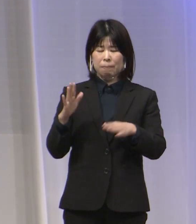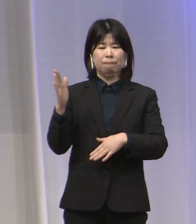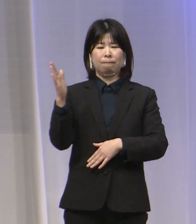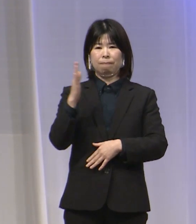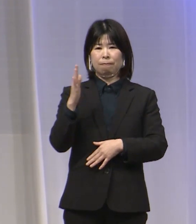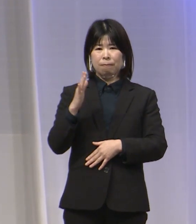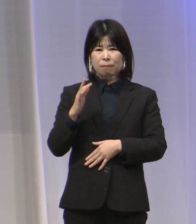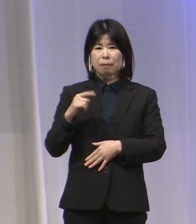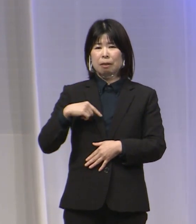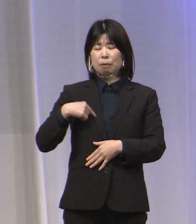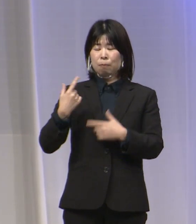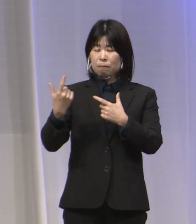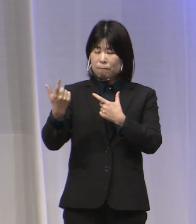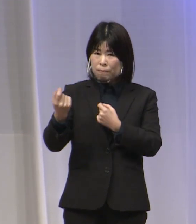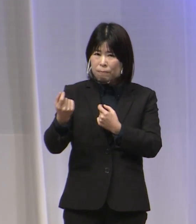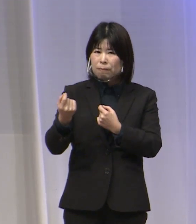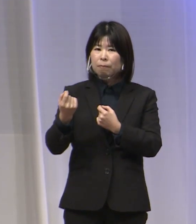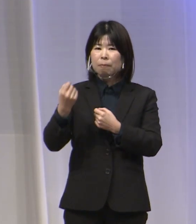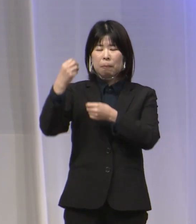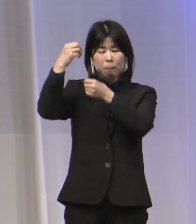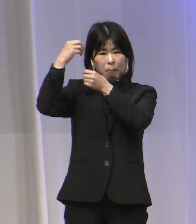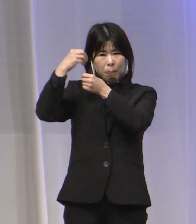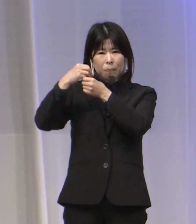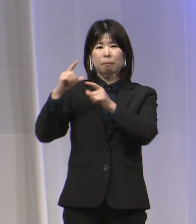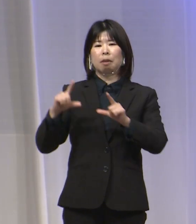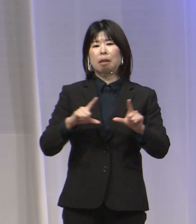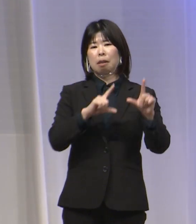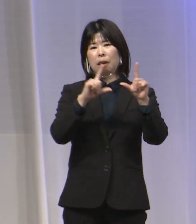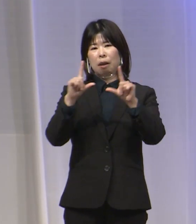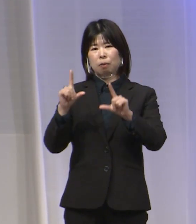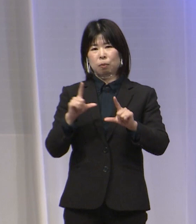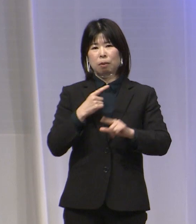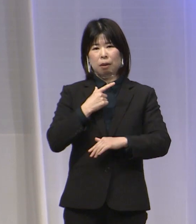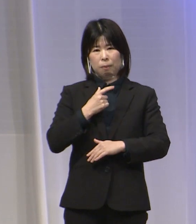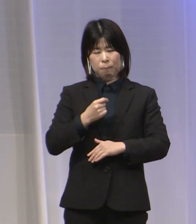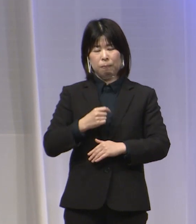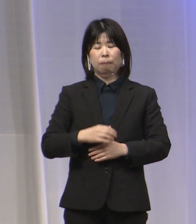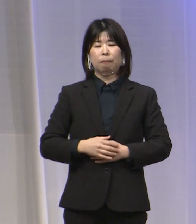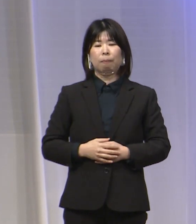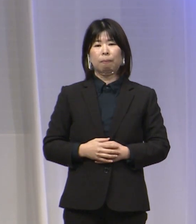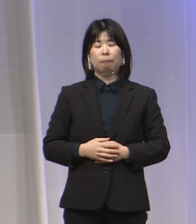あるということを常に意識し生活していきたいとおもいます